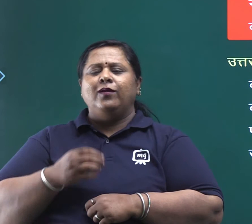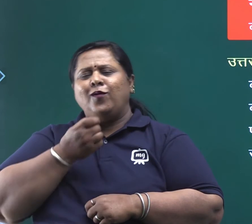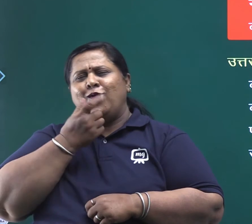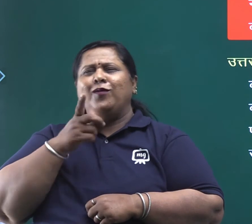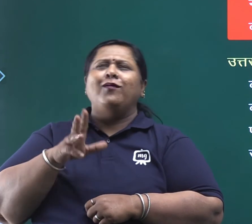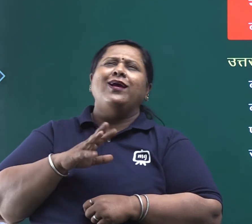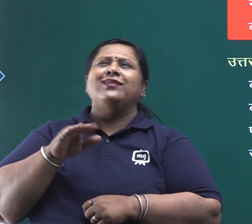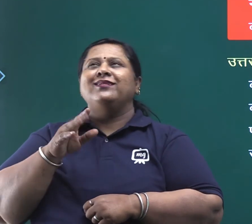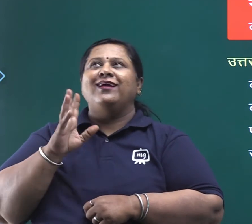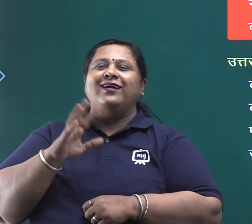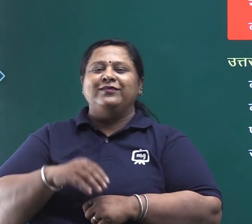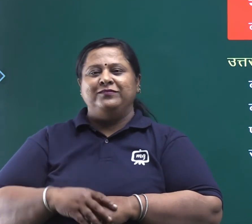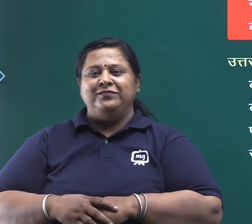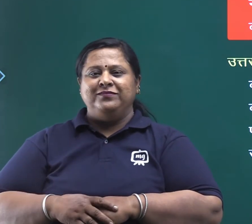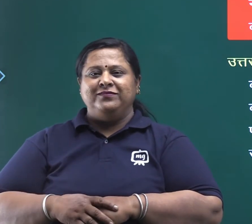गुनगुनाता था।